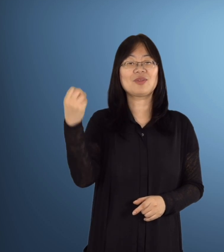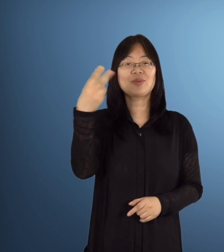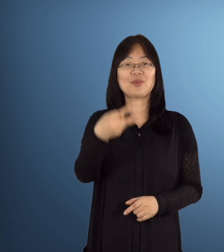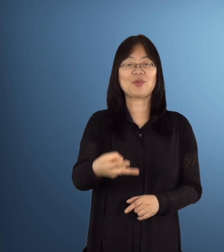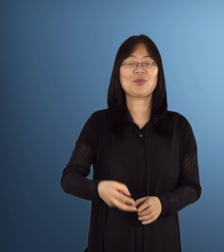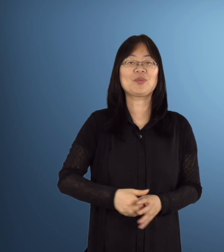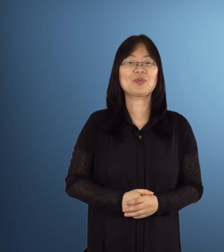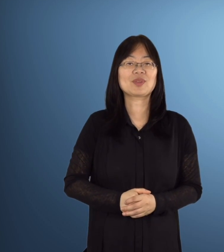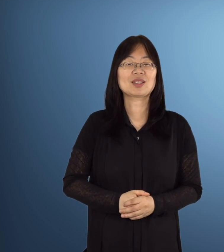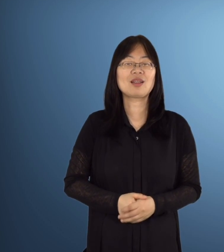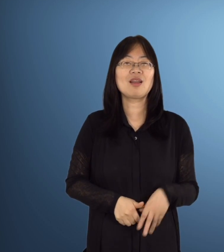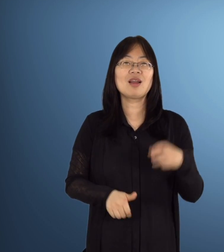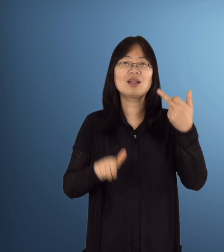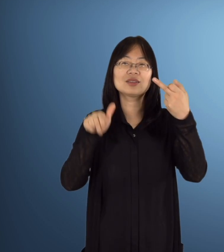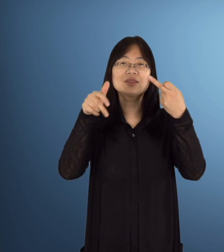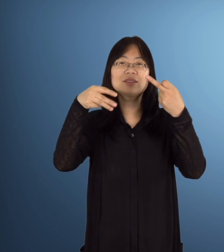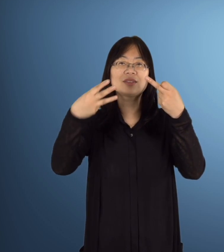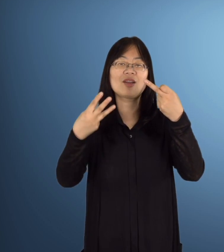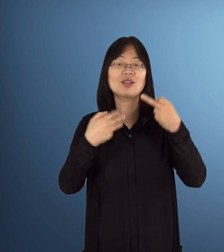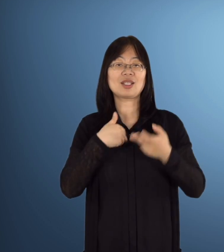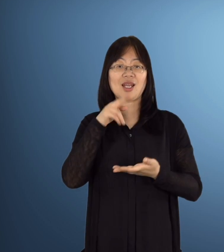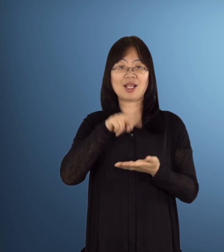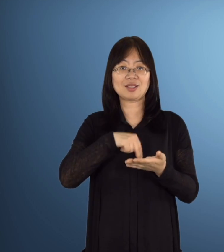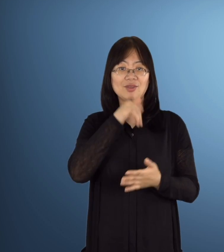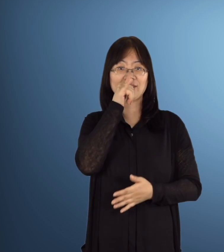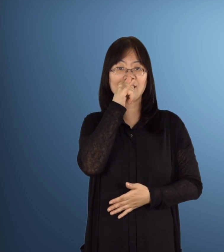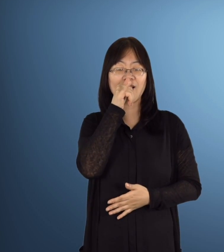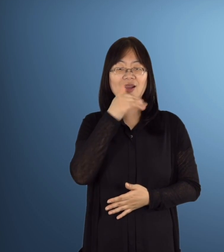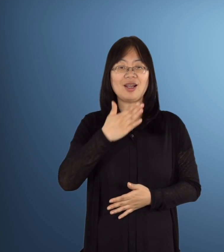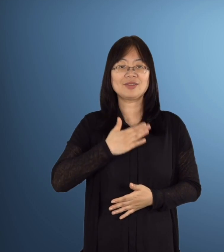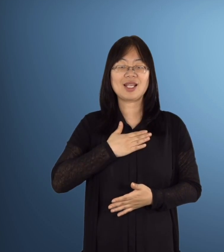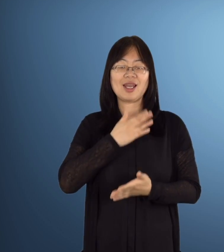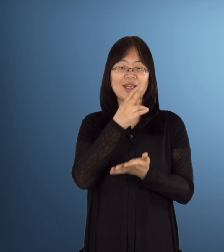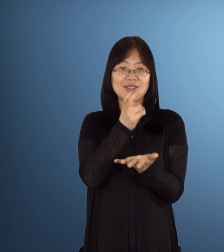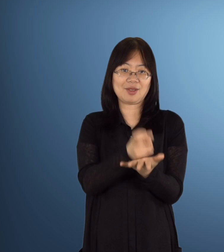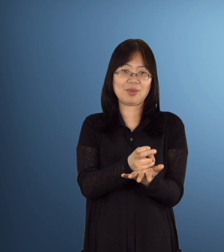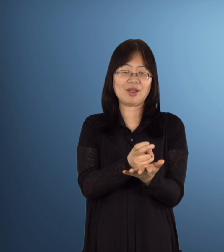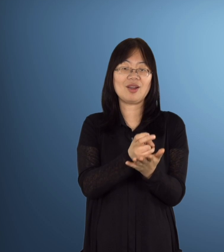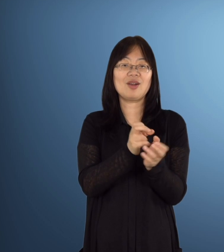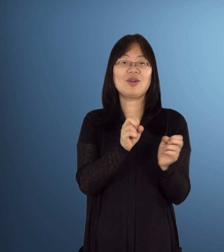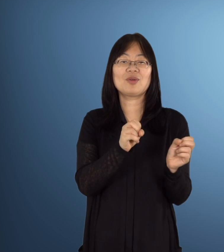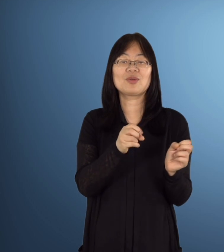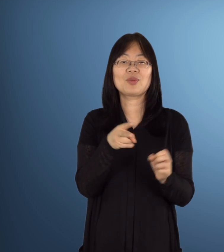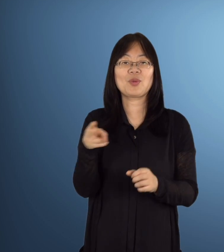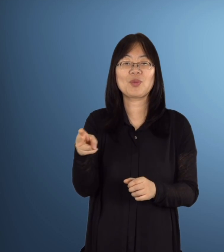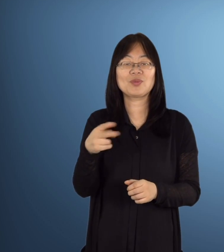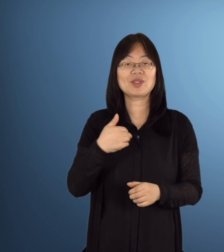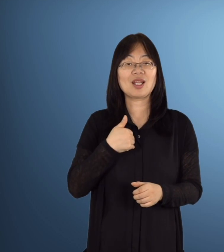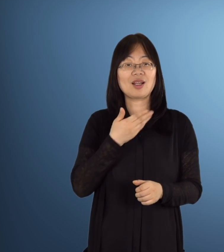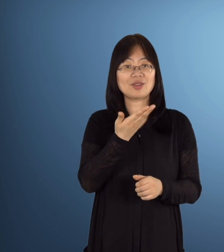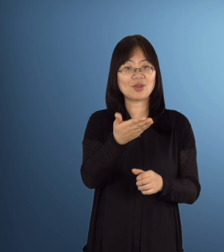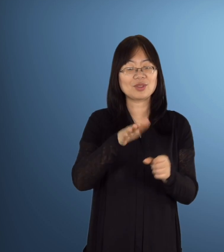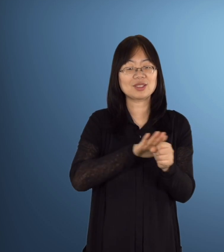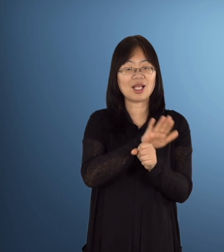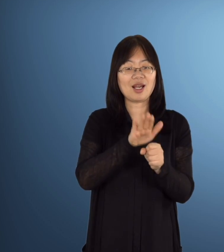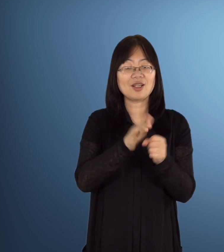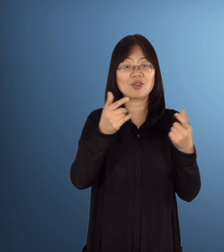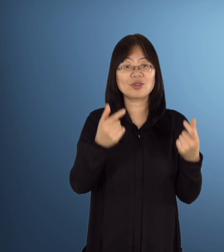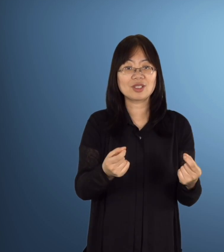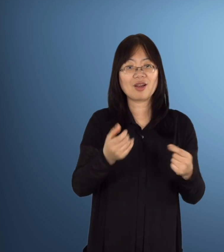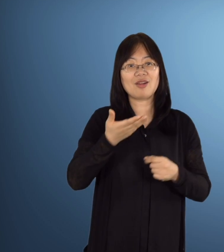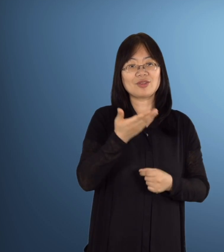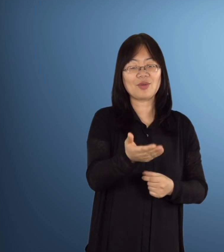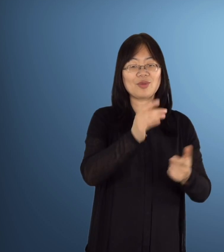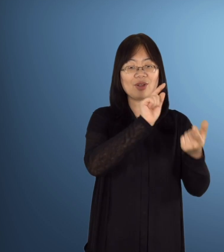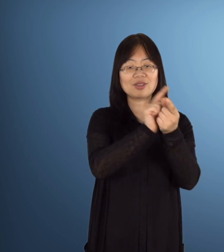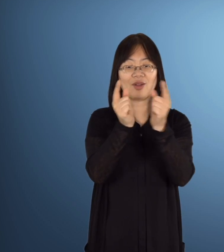또 12절 제가 읽습니다. 내 계명은 곧 내가 너희를 사랑하는 것 같이 너희도